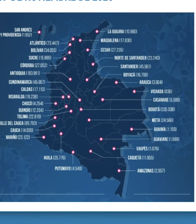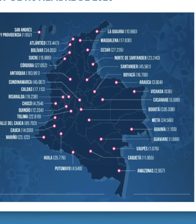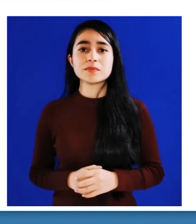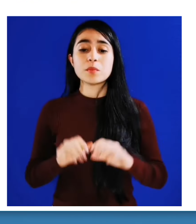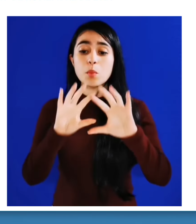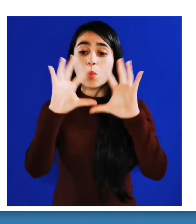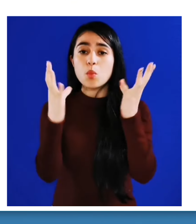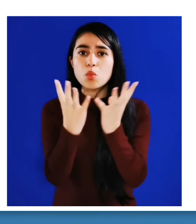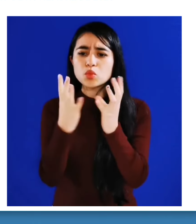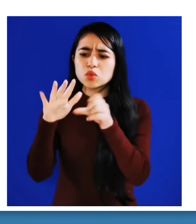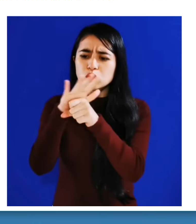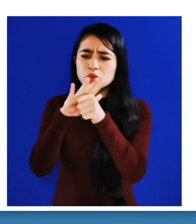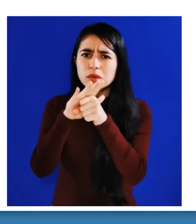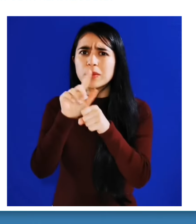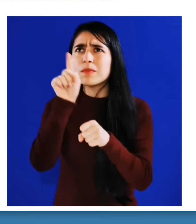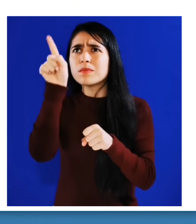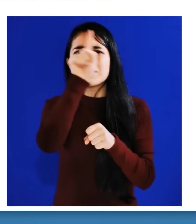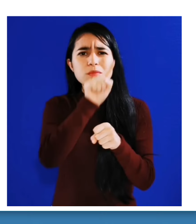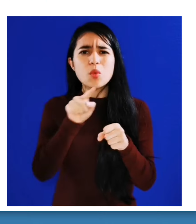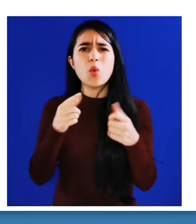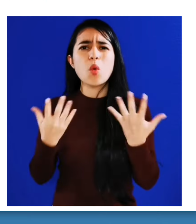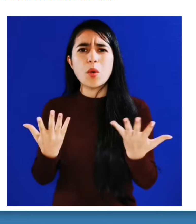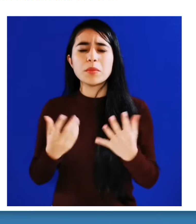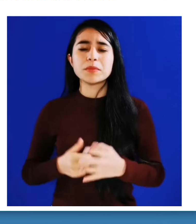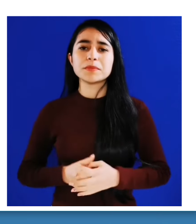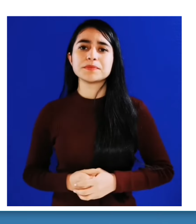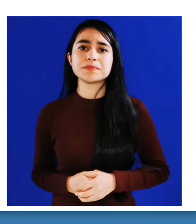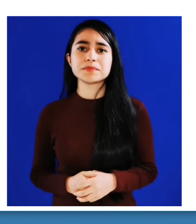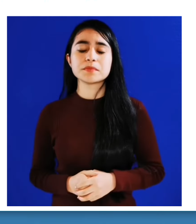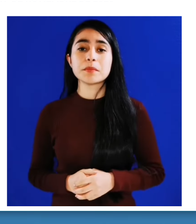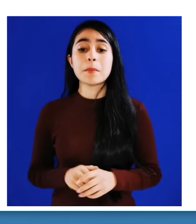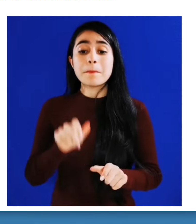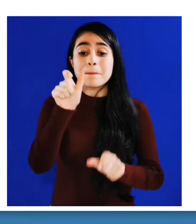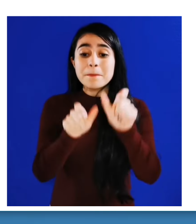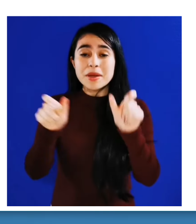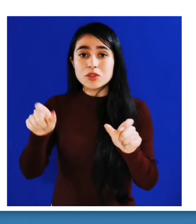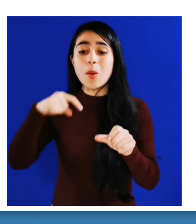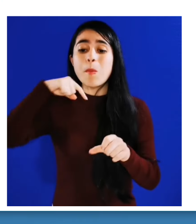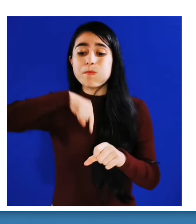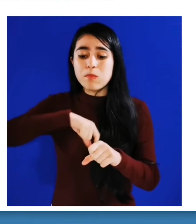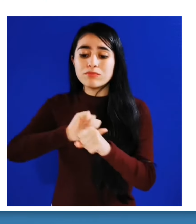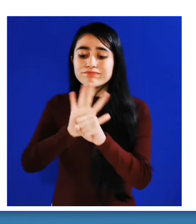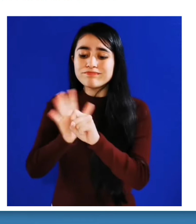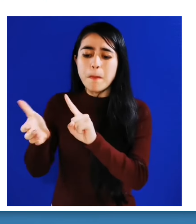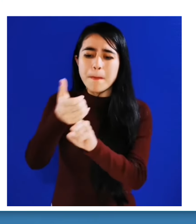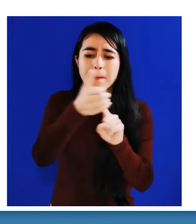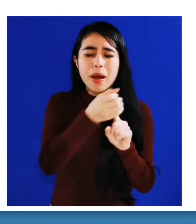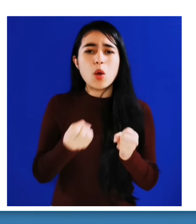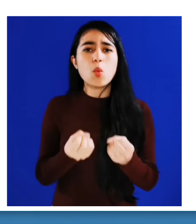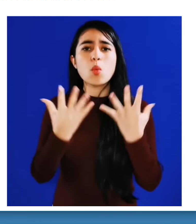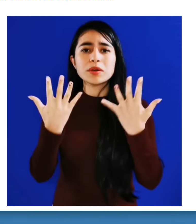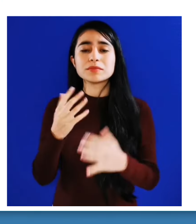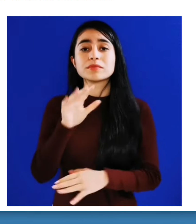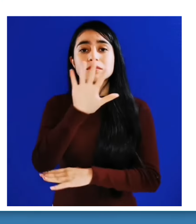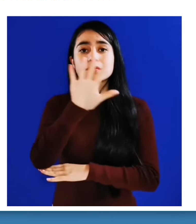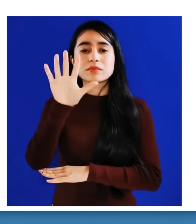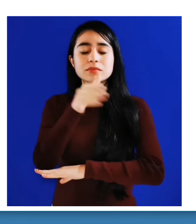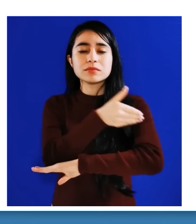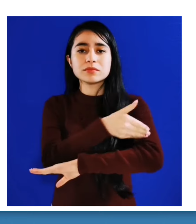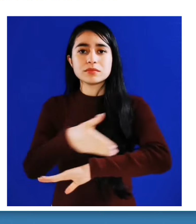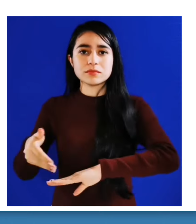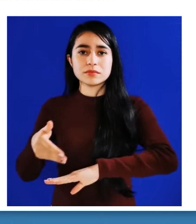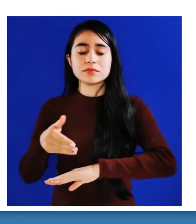La situación en el mundo es la siguiente. Número de casos confirmados. 55